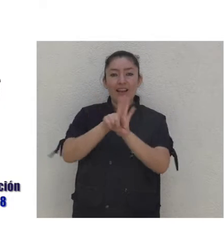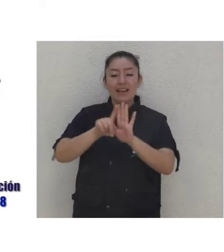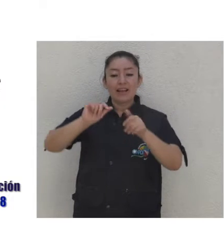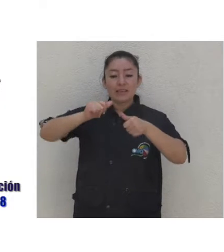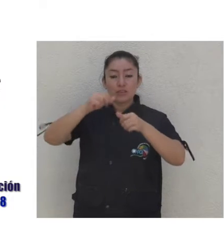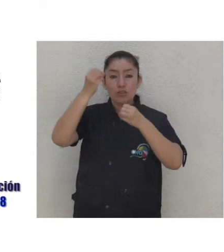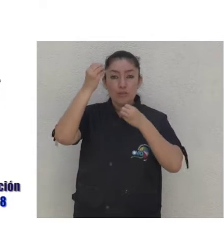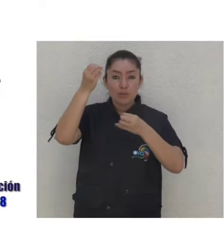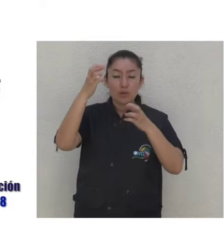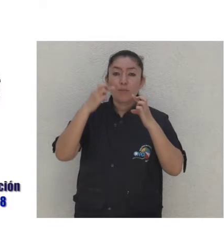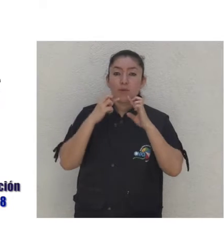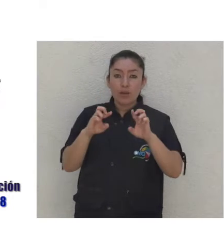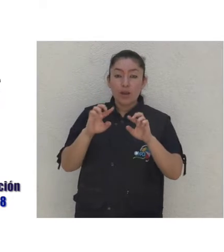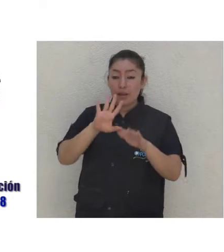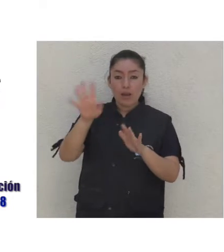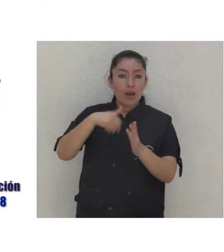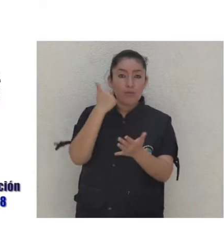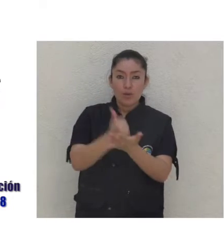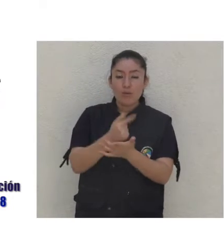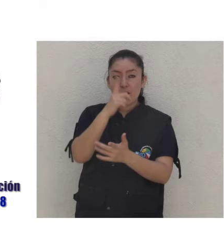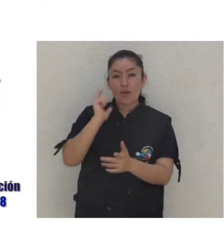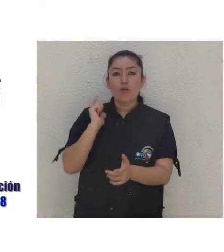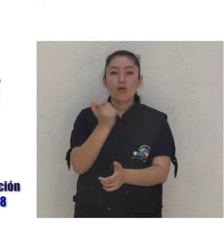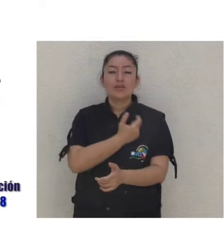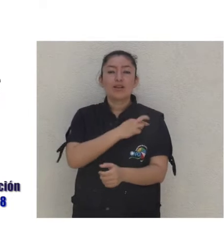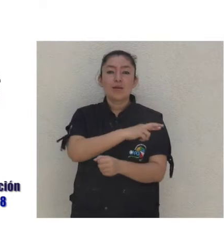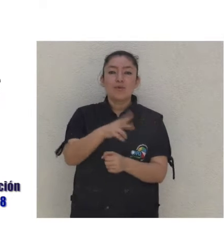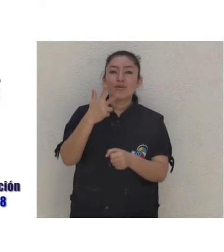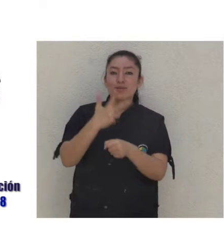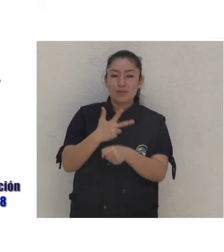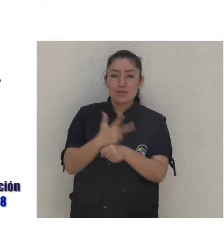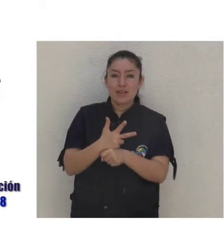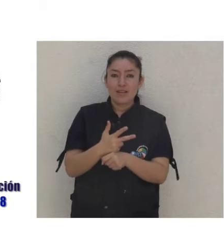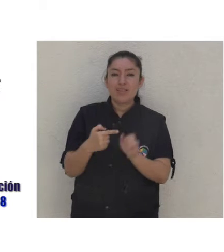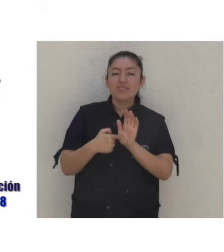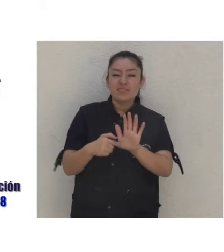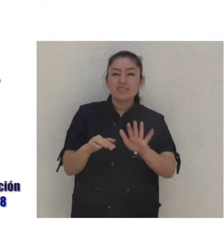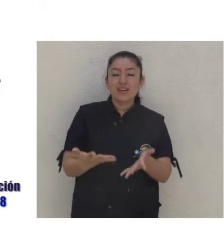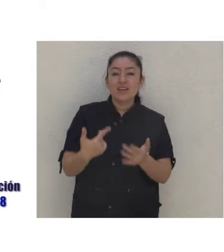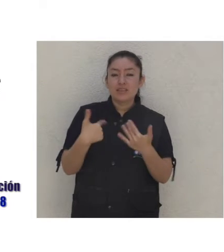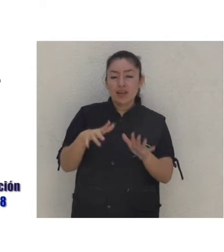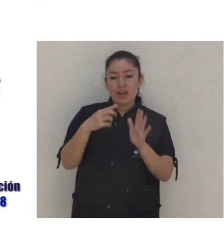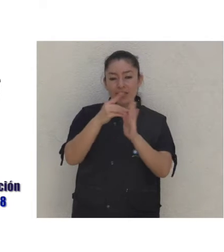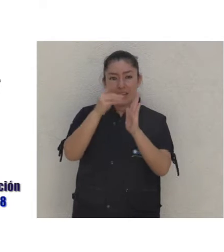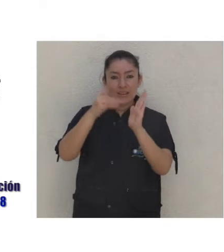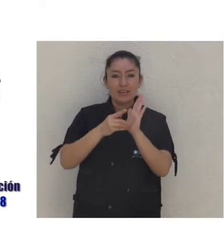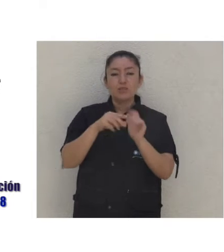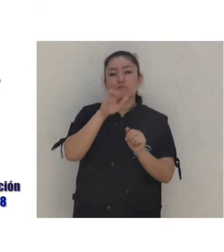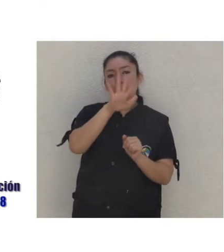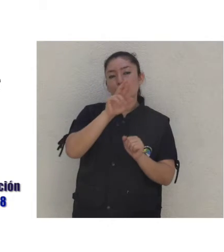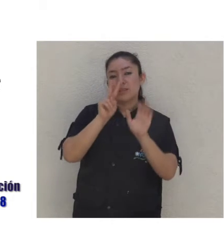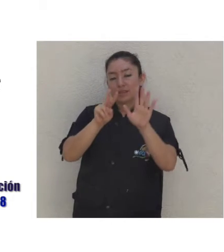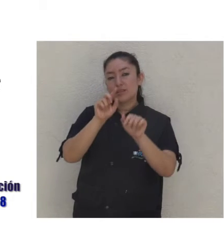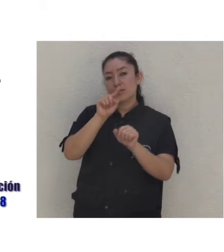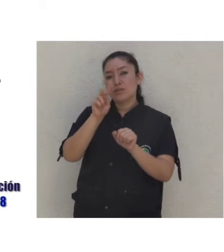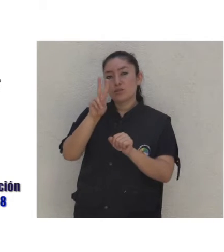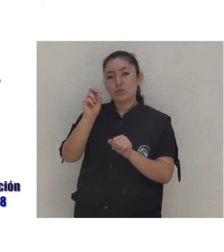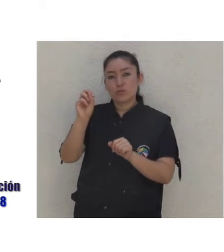a la Información Pública, aprobada por el Congreso de la República de Guatemala mediante Decreto